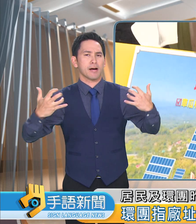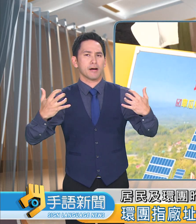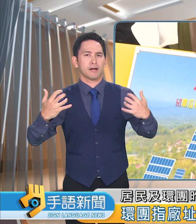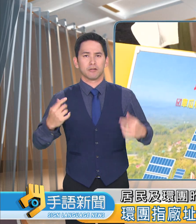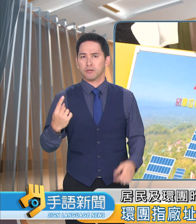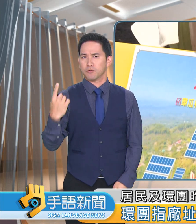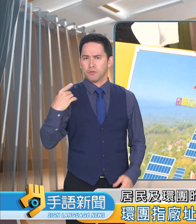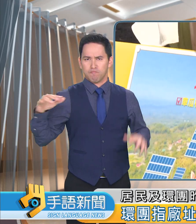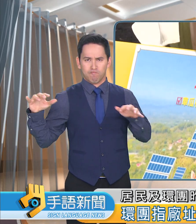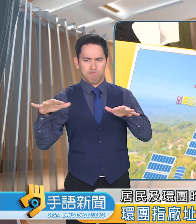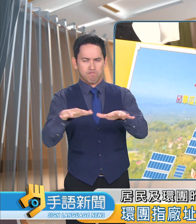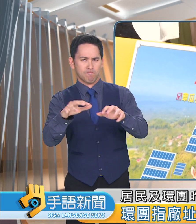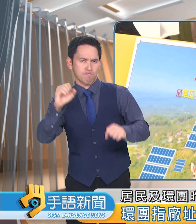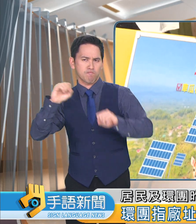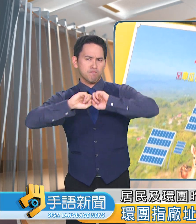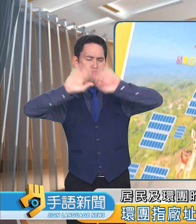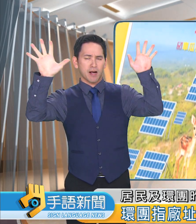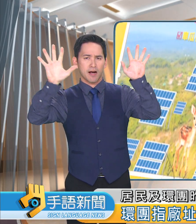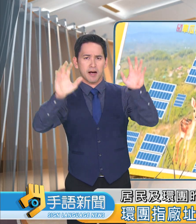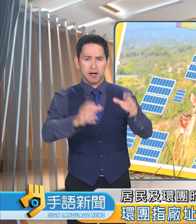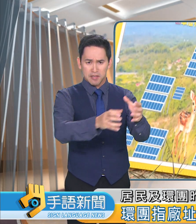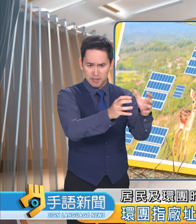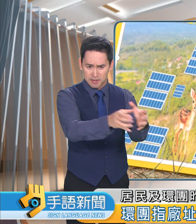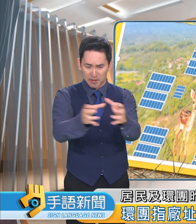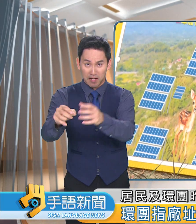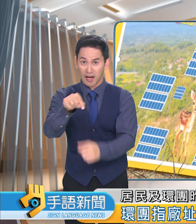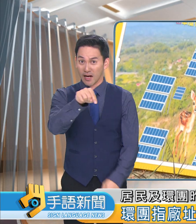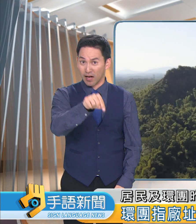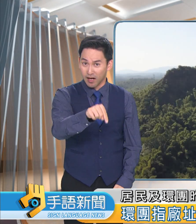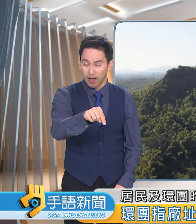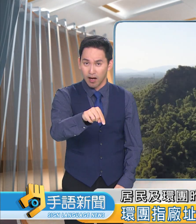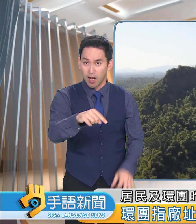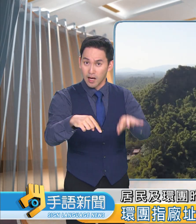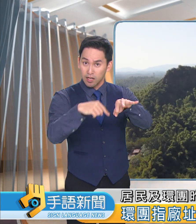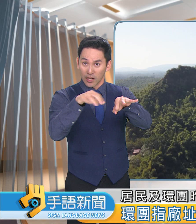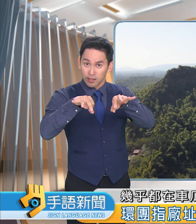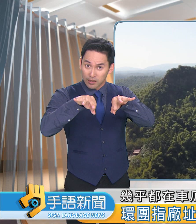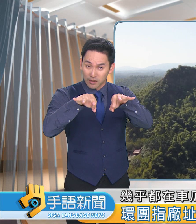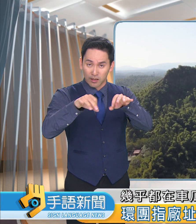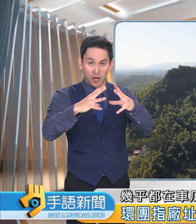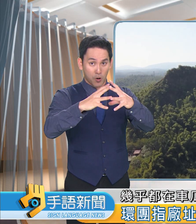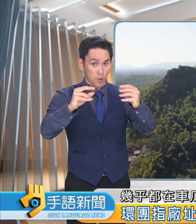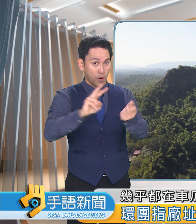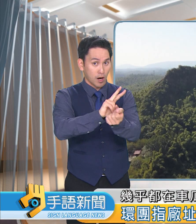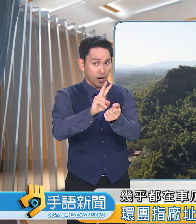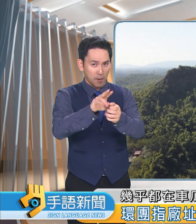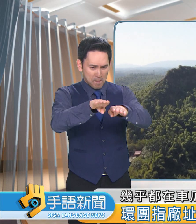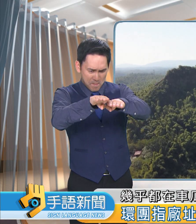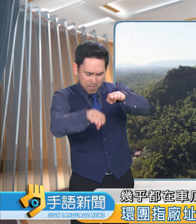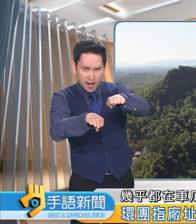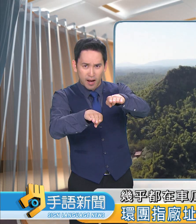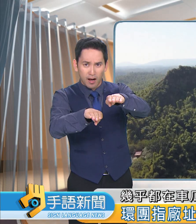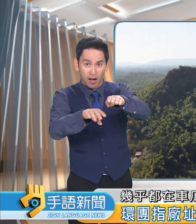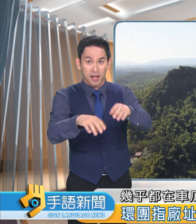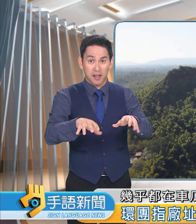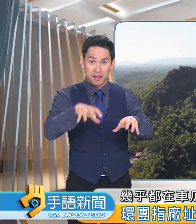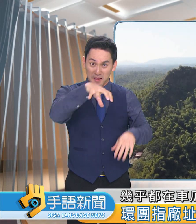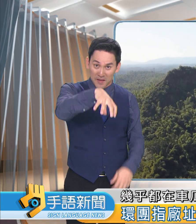团昨天聚集抗议，质疑光电预定地几乎都在车瓜林活动断层